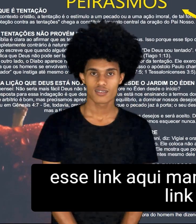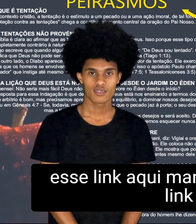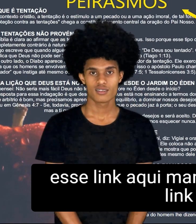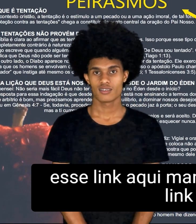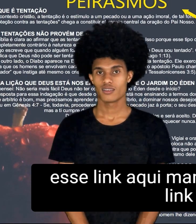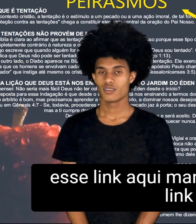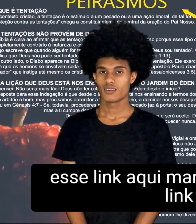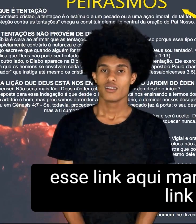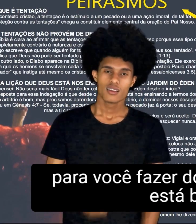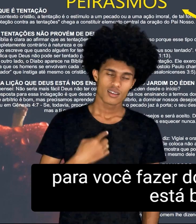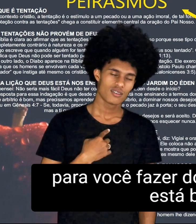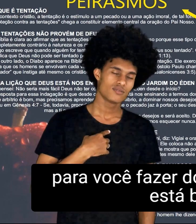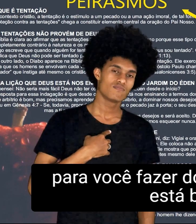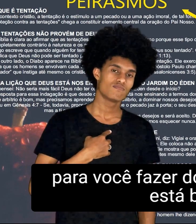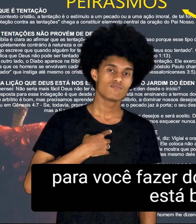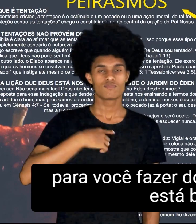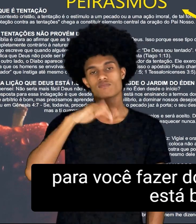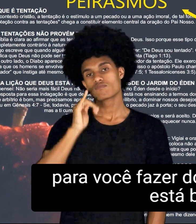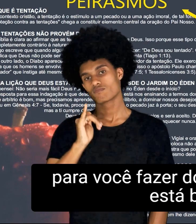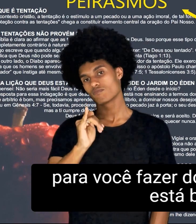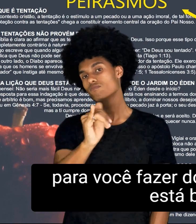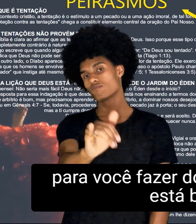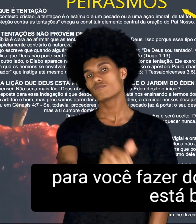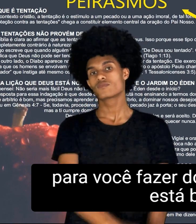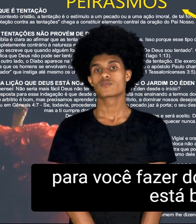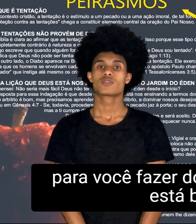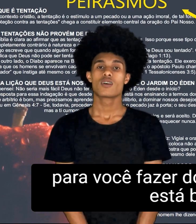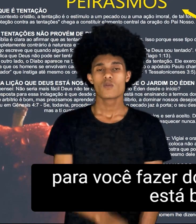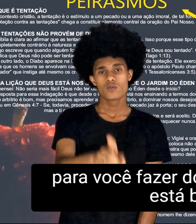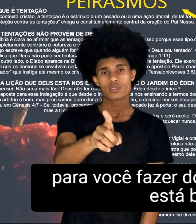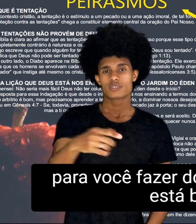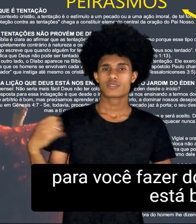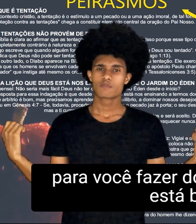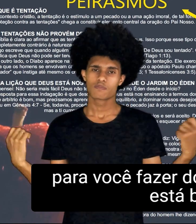Eu vou deixar o link aqui embaixo para você fazer download desse PDF, tá